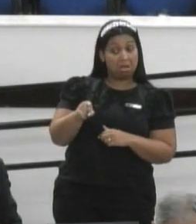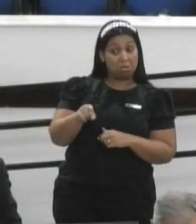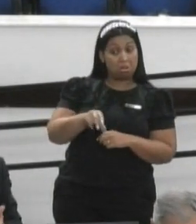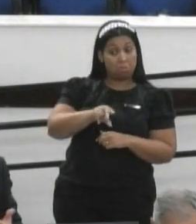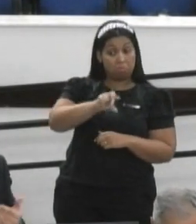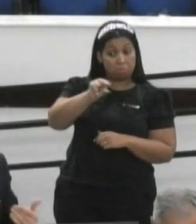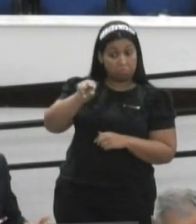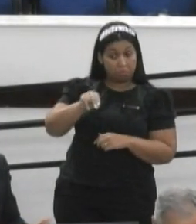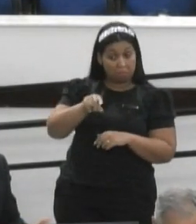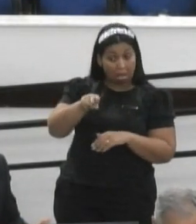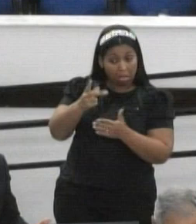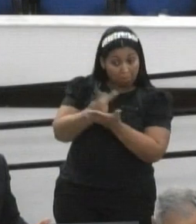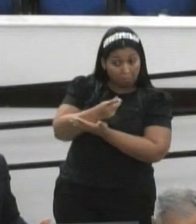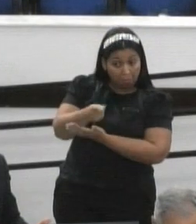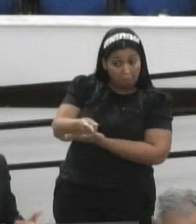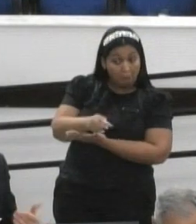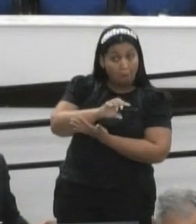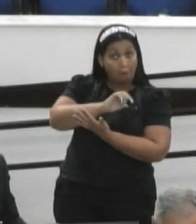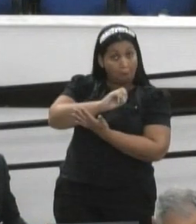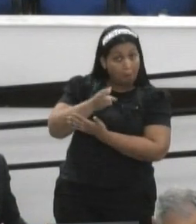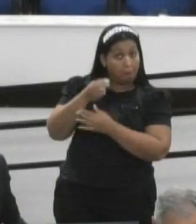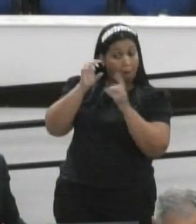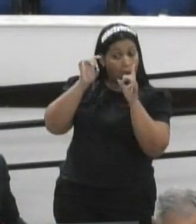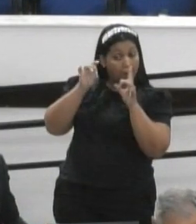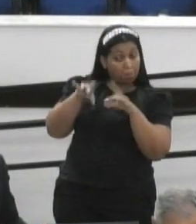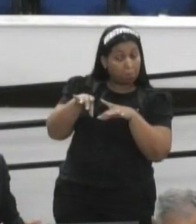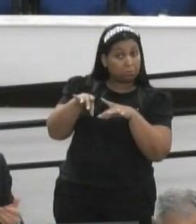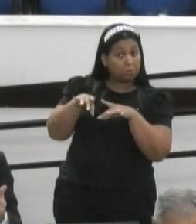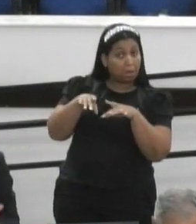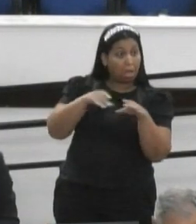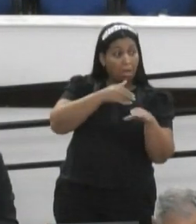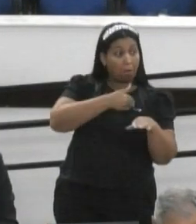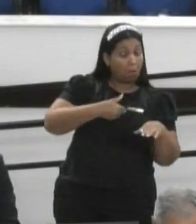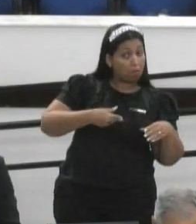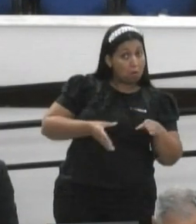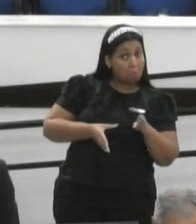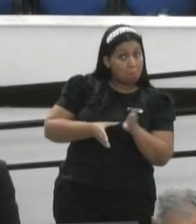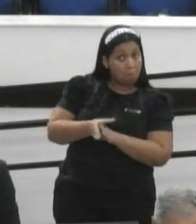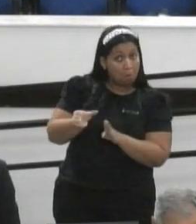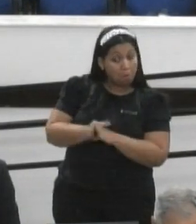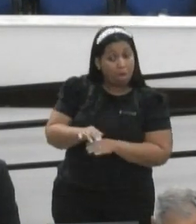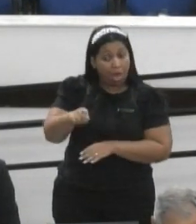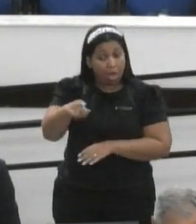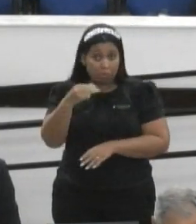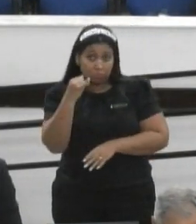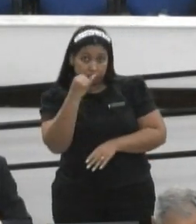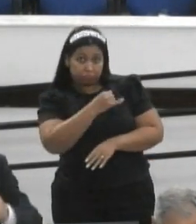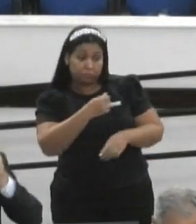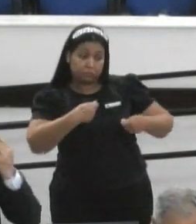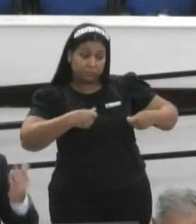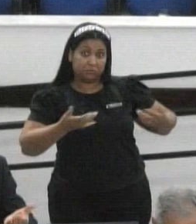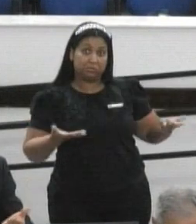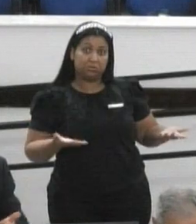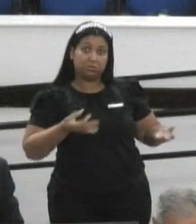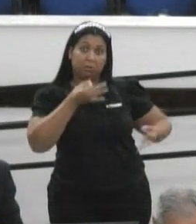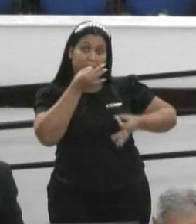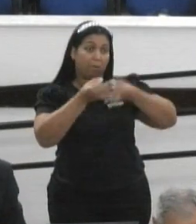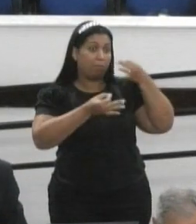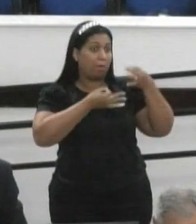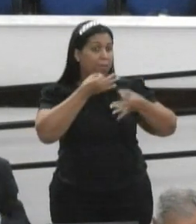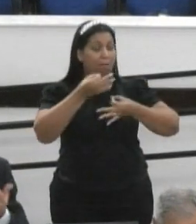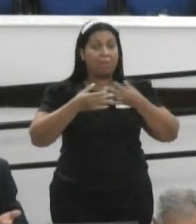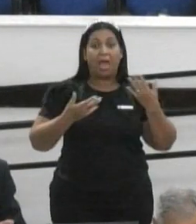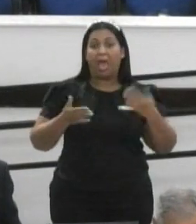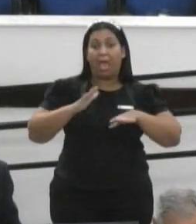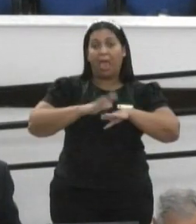erro, ou se ela se sentiu abandonada ou mal orientada pelo governo, ela tem que se manifestar sobre isso. O apego ao cargo não pode ser